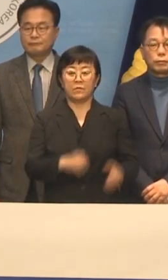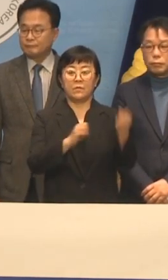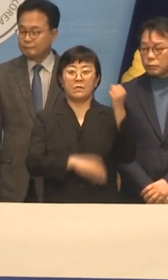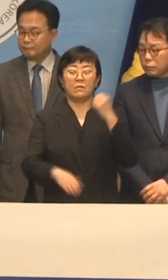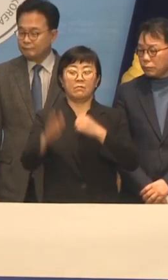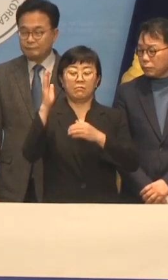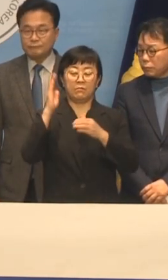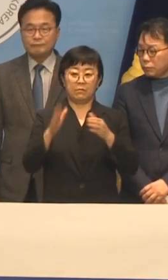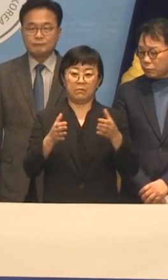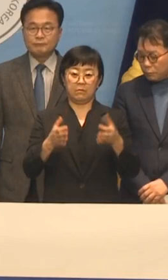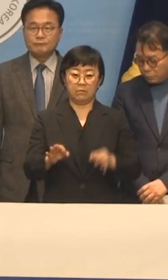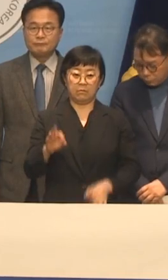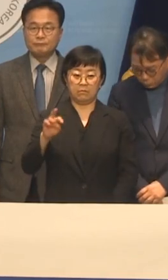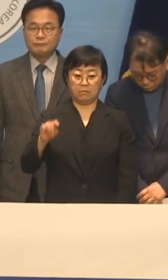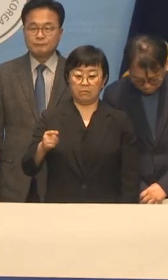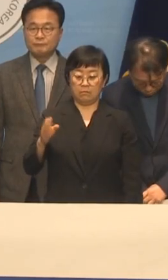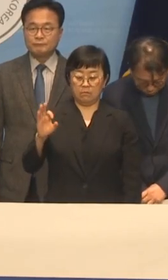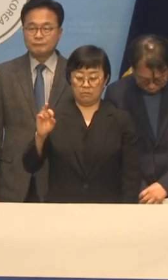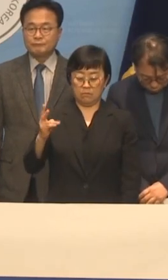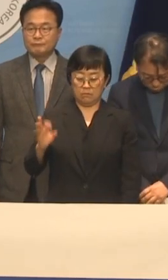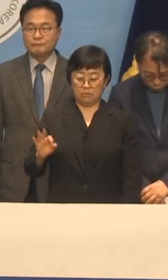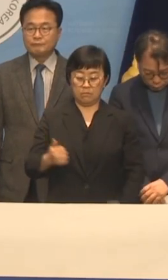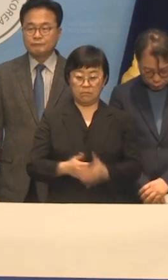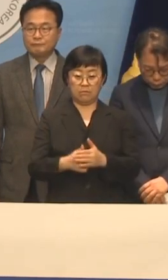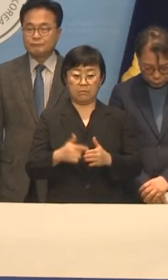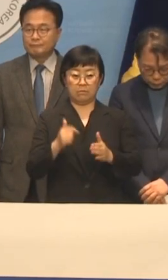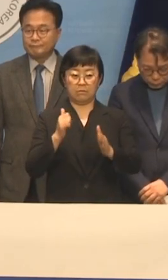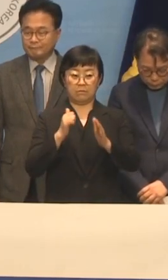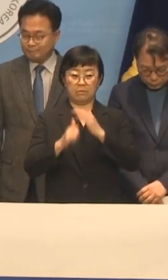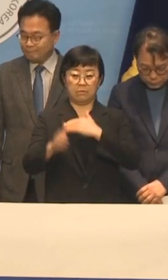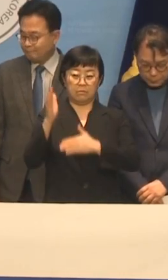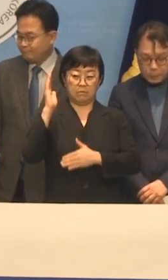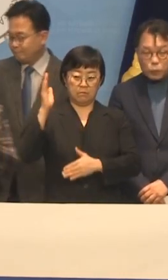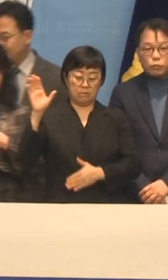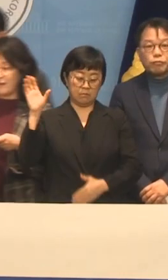발언으로 김우영 상임 대표님의 말씀 듣도록 하겠습니다.